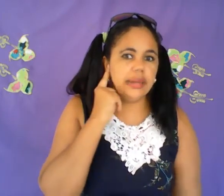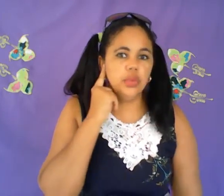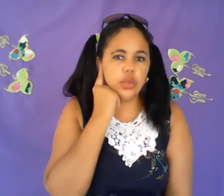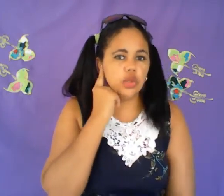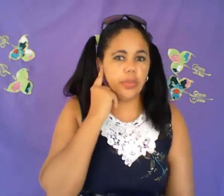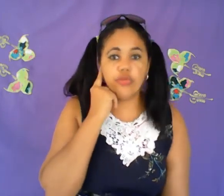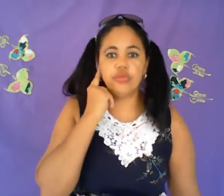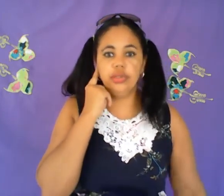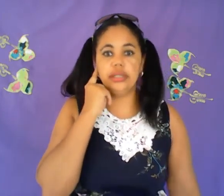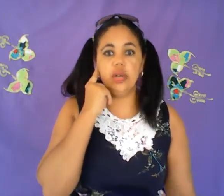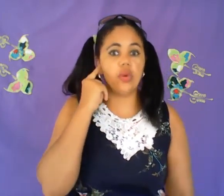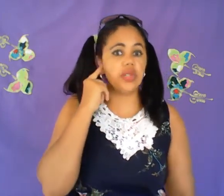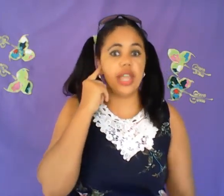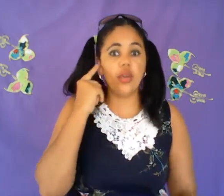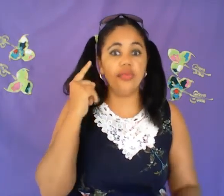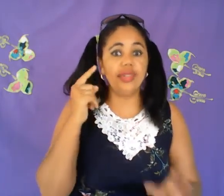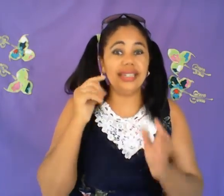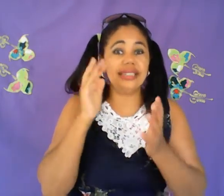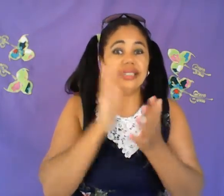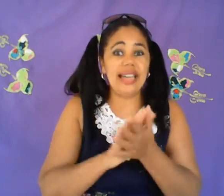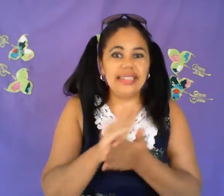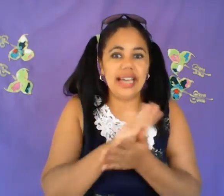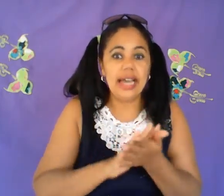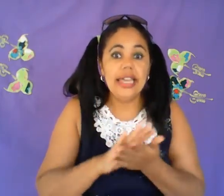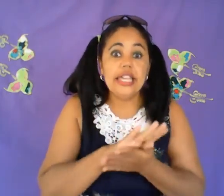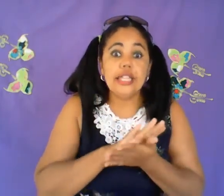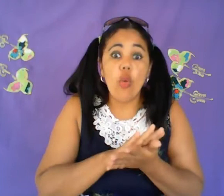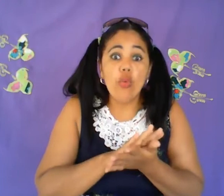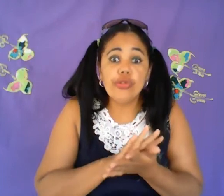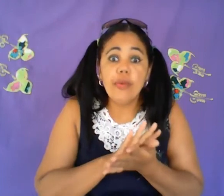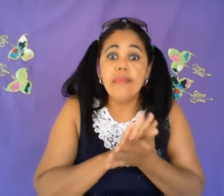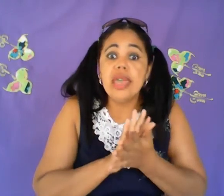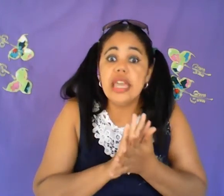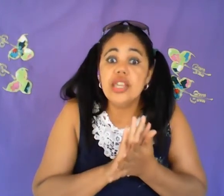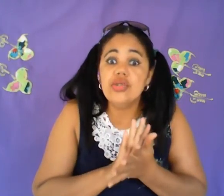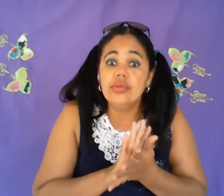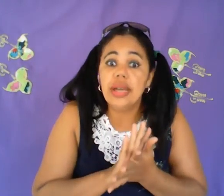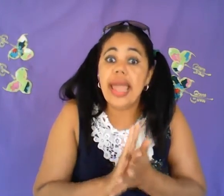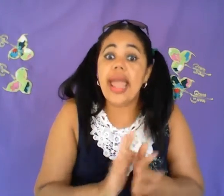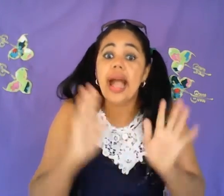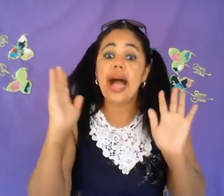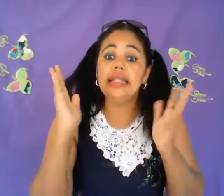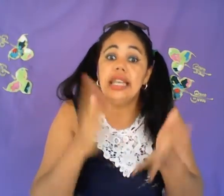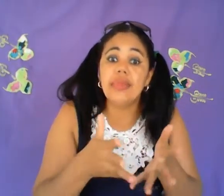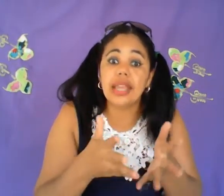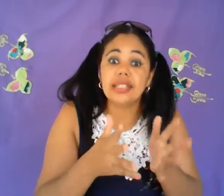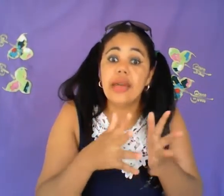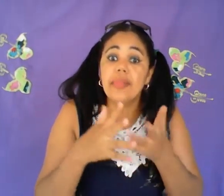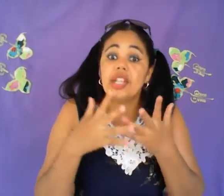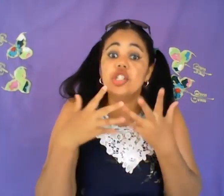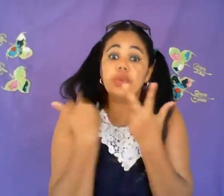muito profunda, não conseguem ouvir nada. Então, o único meio é a Libras, é a gente poder,